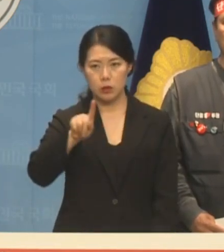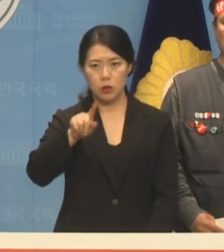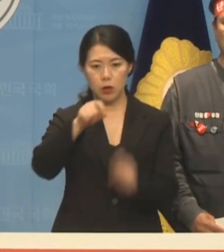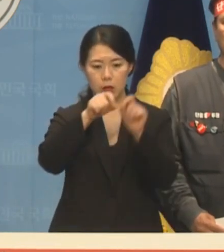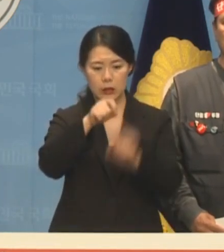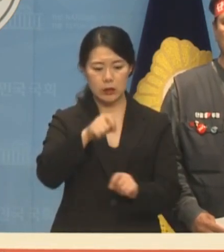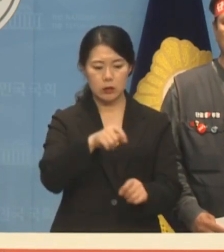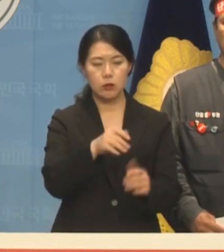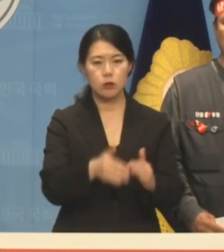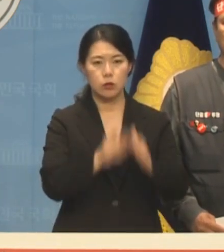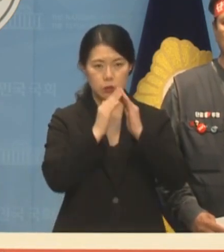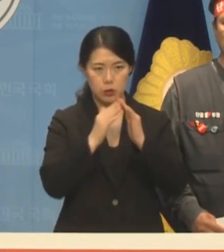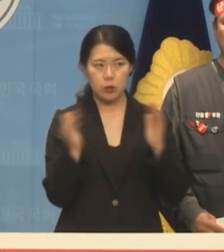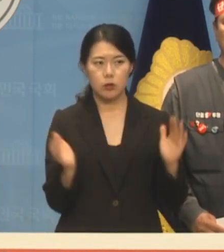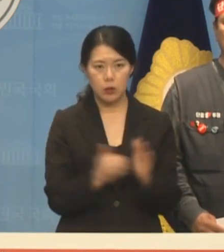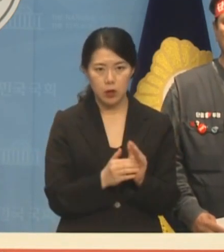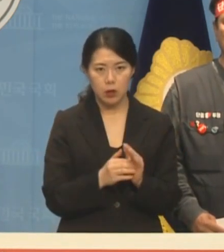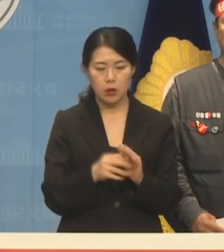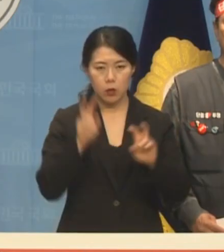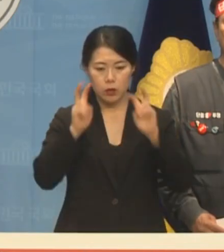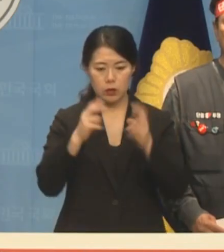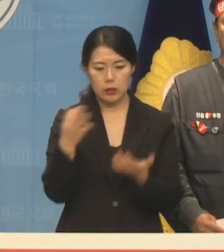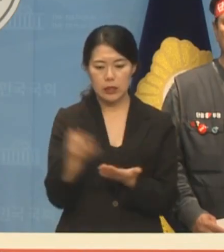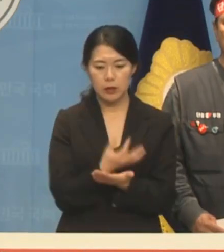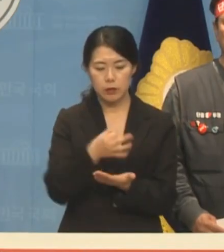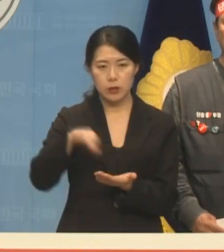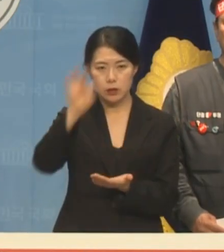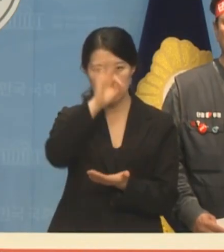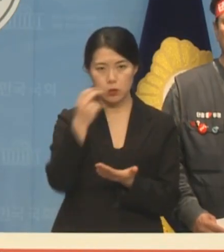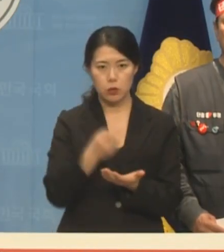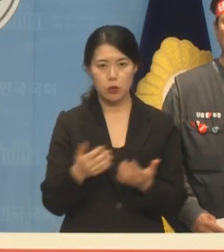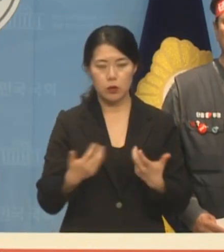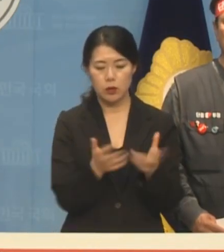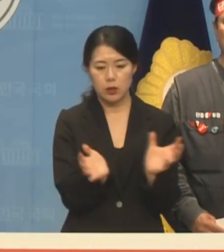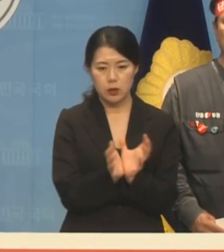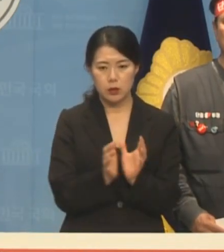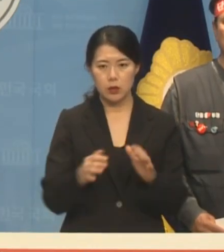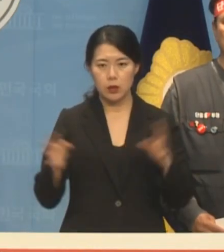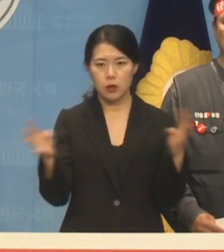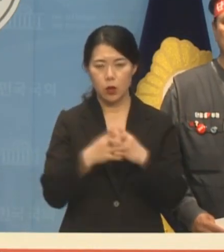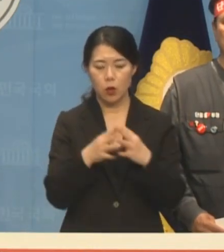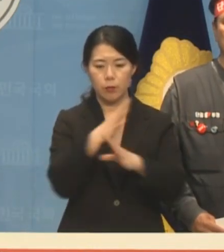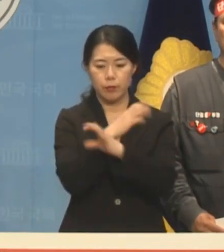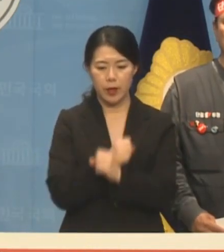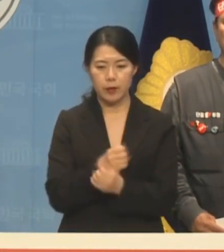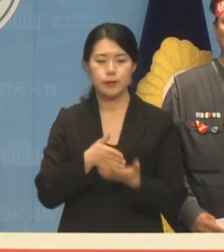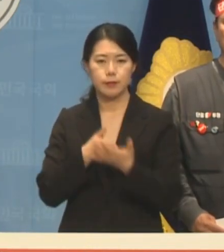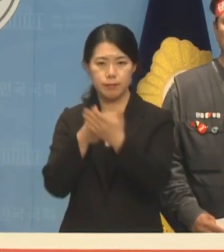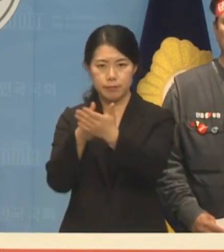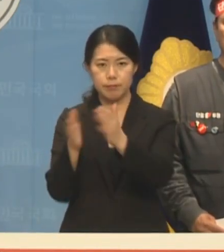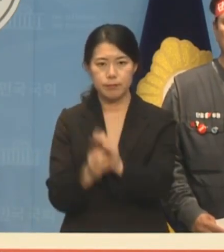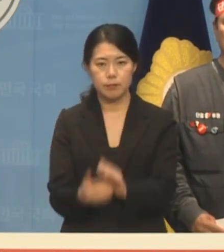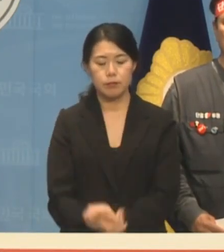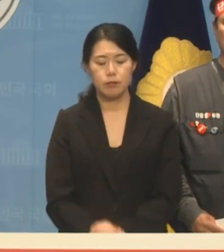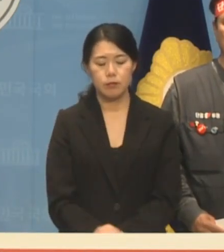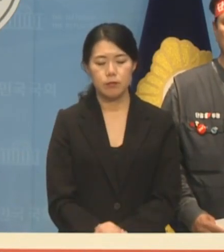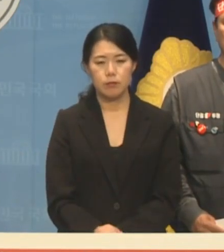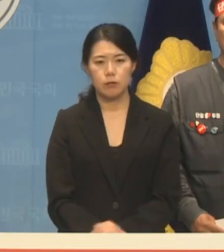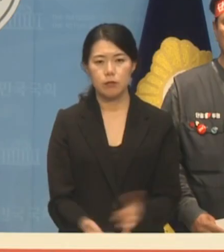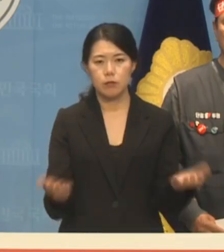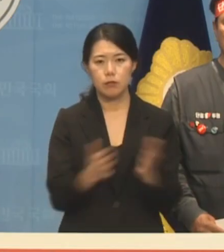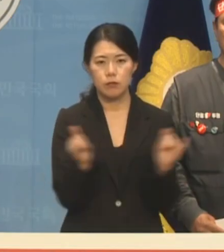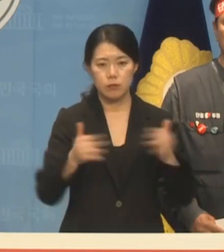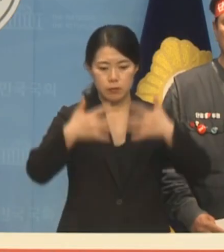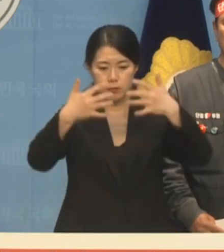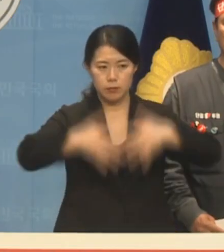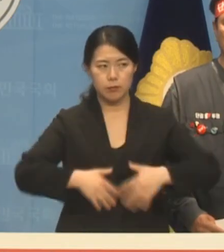사내하청지회를 설립하고 회사의 임금 인상과 단체 협약을 체결할 것을 요구했습니다. 노동자들이